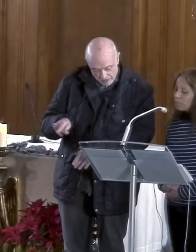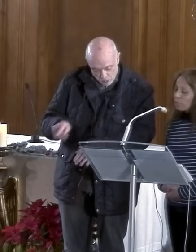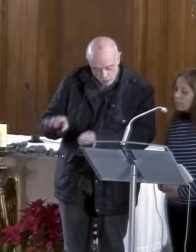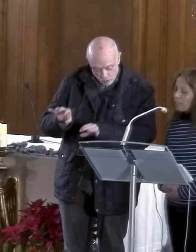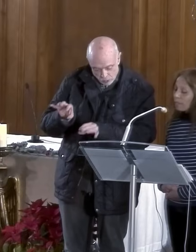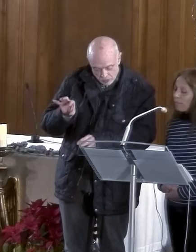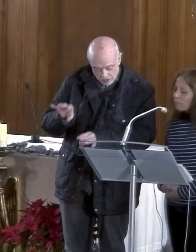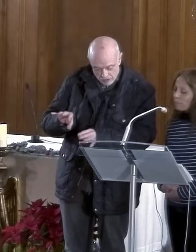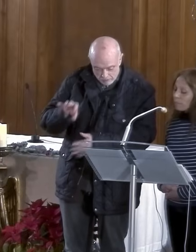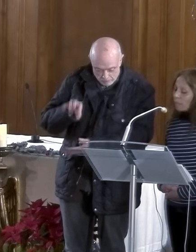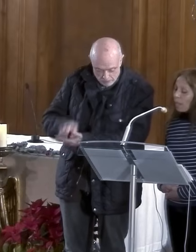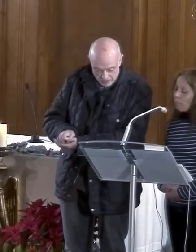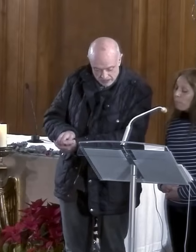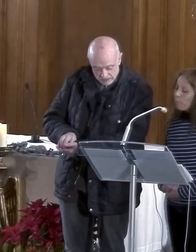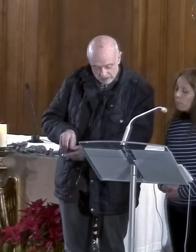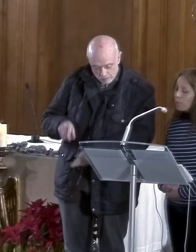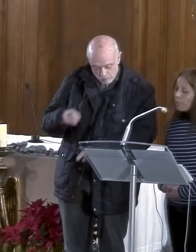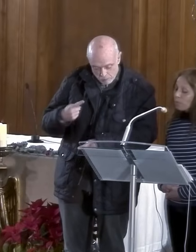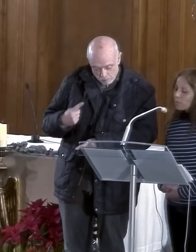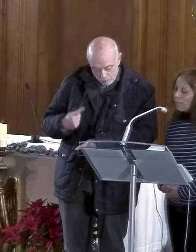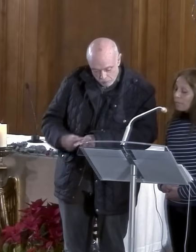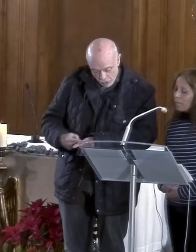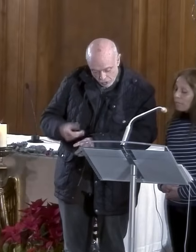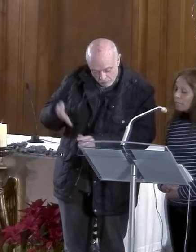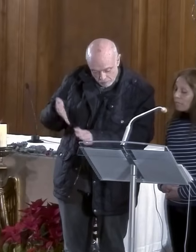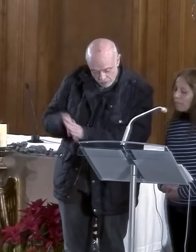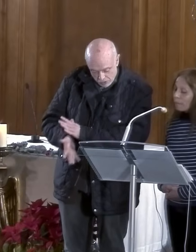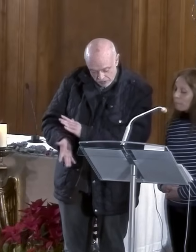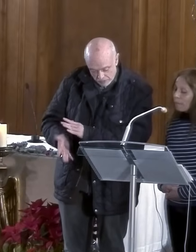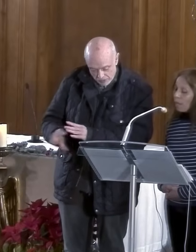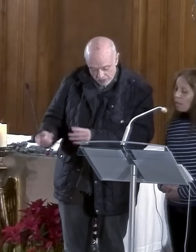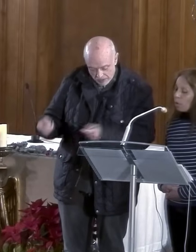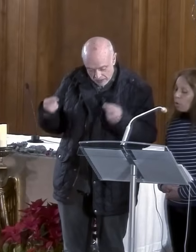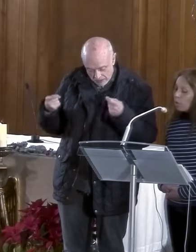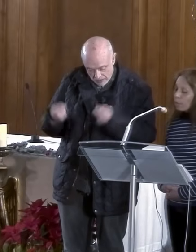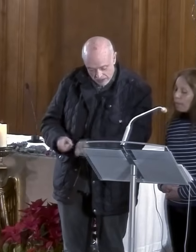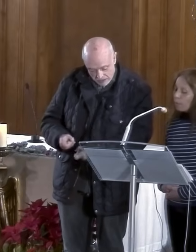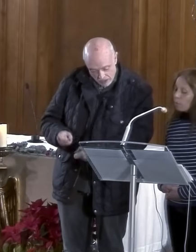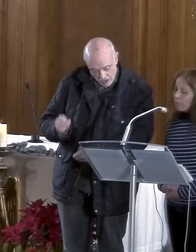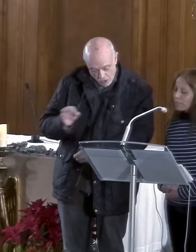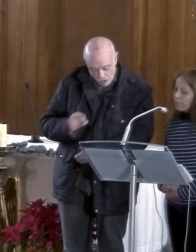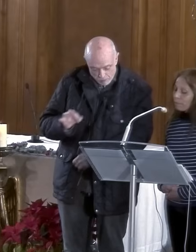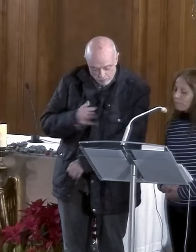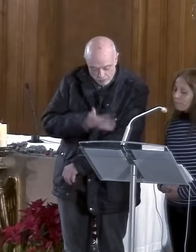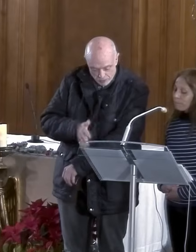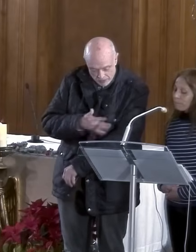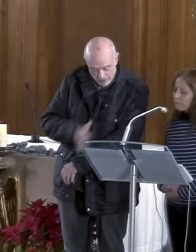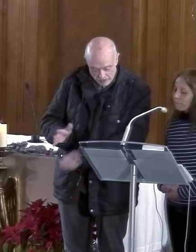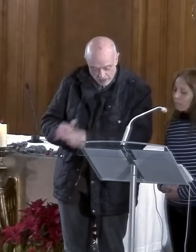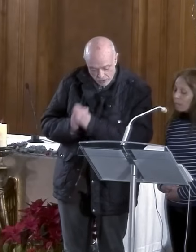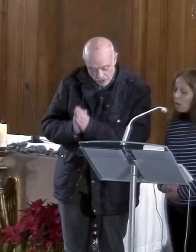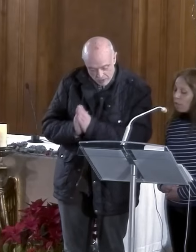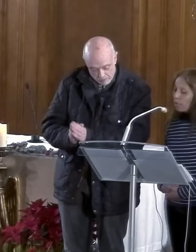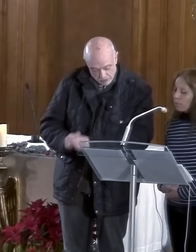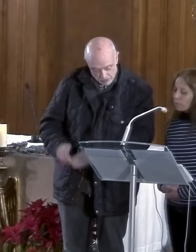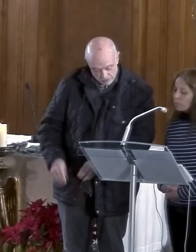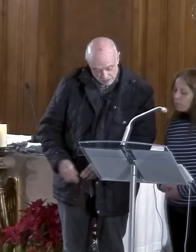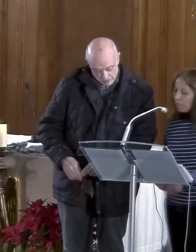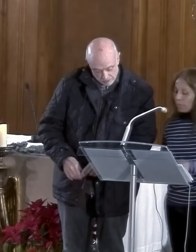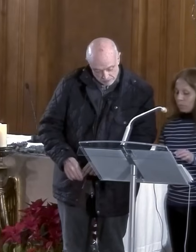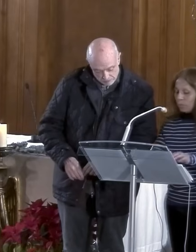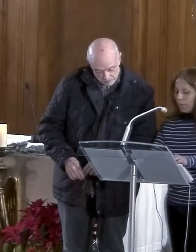marchar de su tierra por causa de la guerra o de la pobreza.